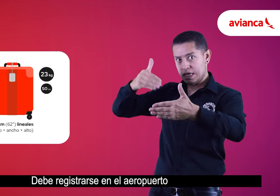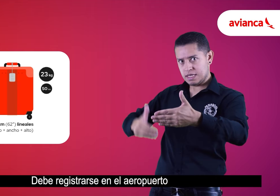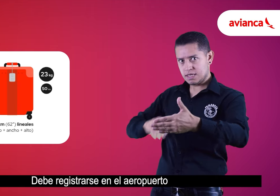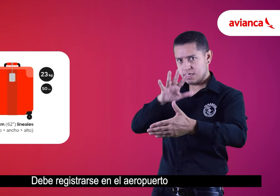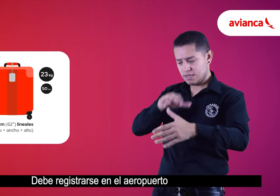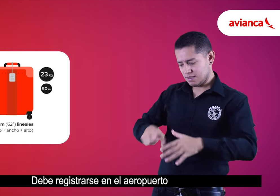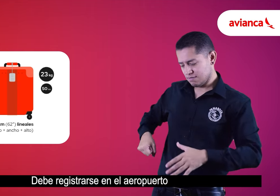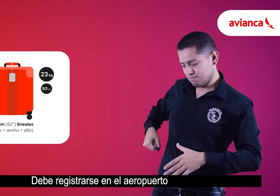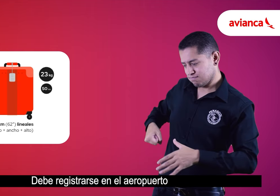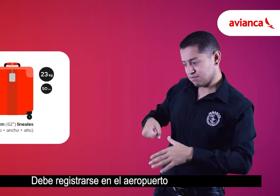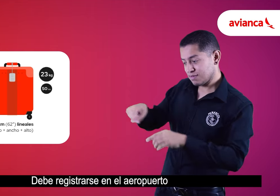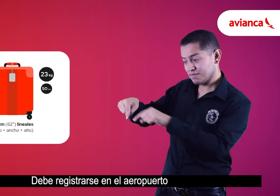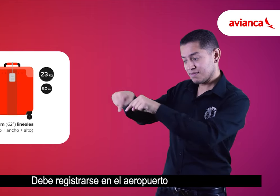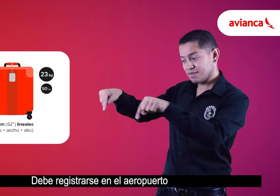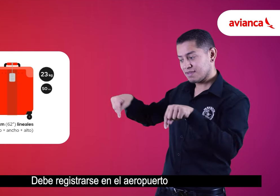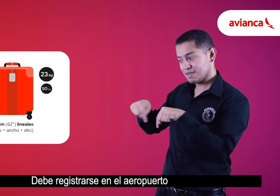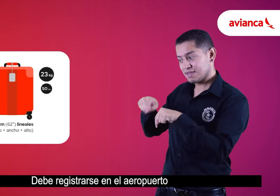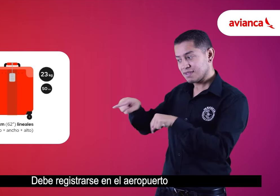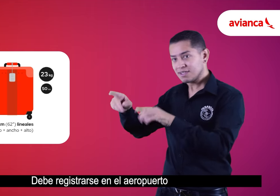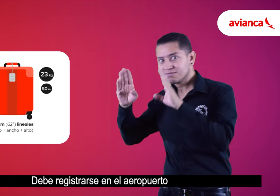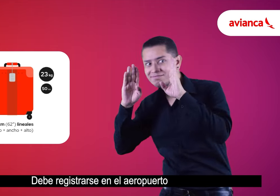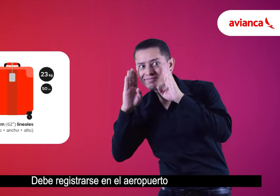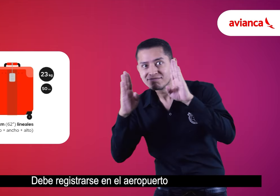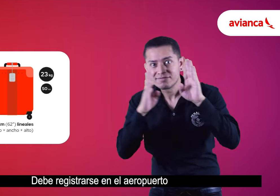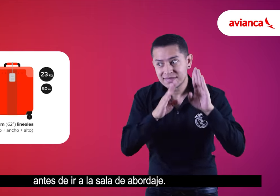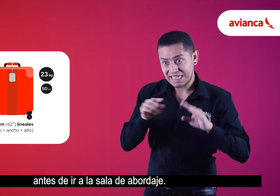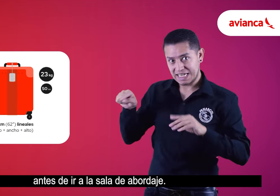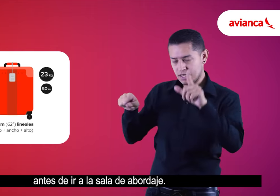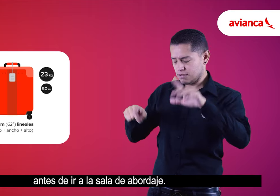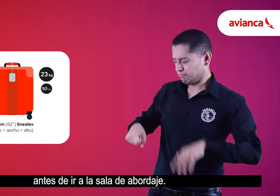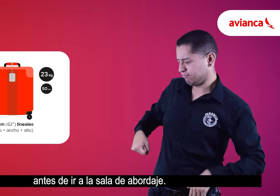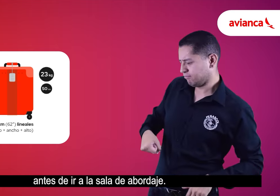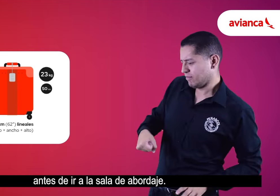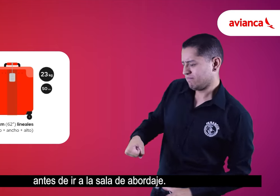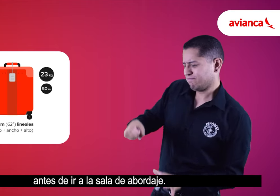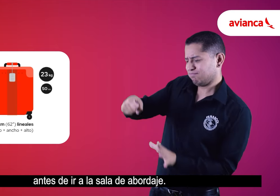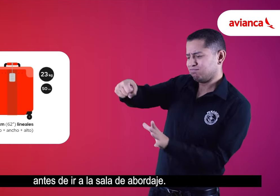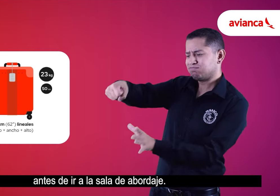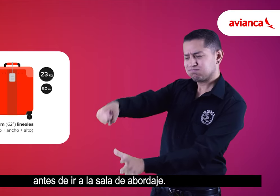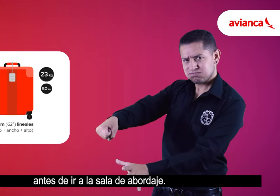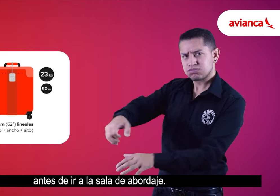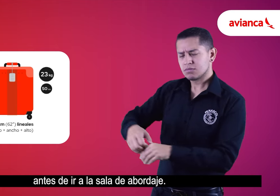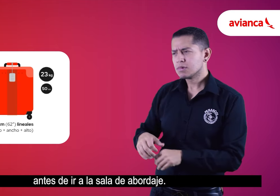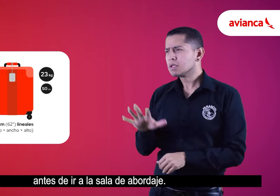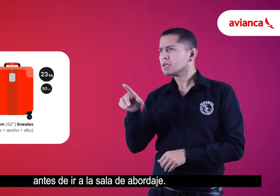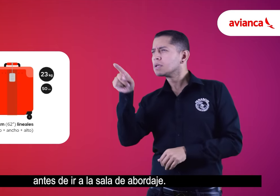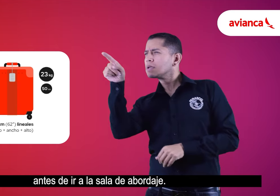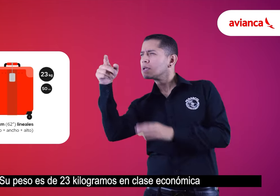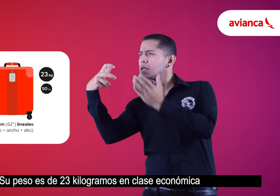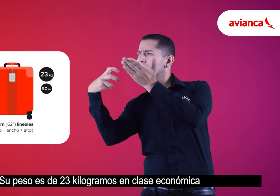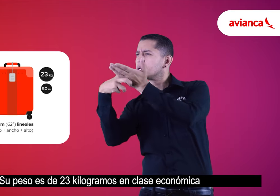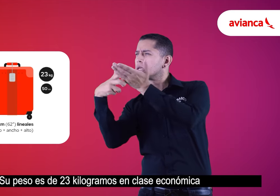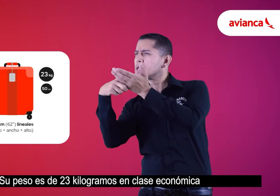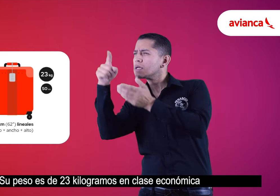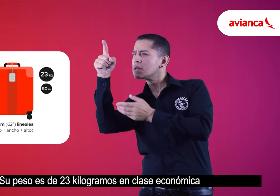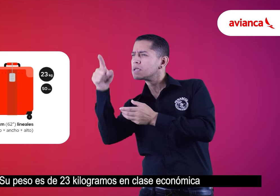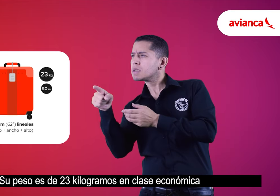Debe registrarse en el aeropuerto antes de ir a la sala de abordaje. Su peso es